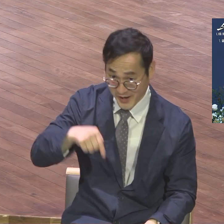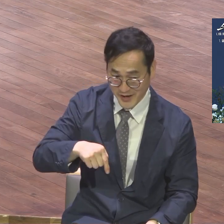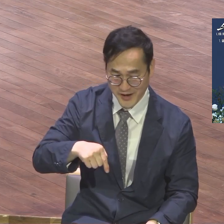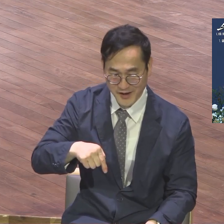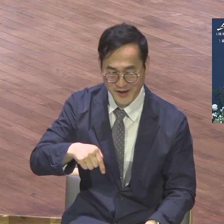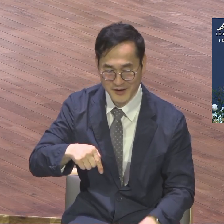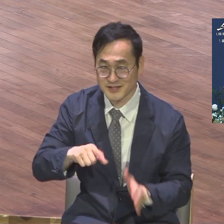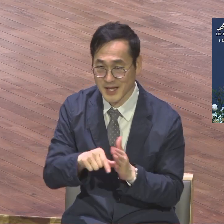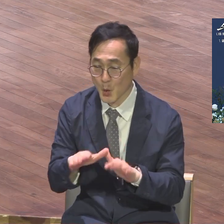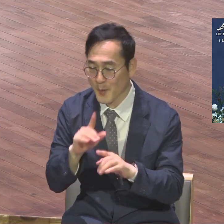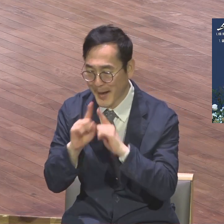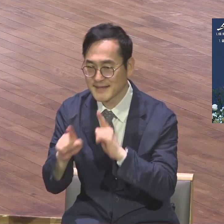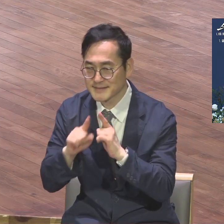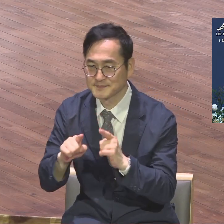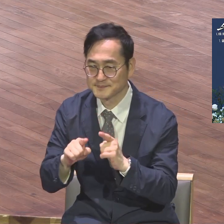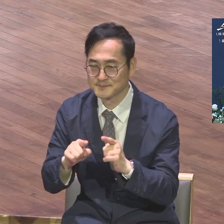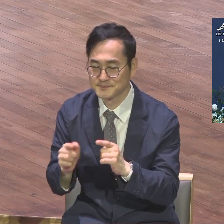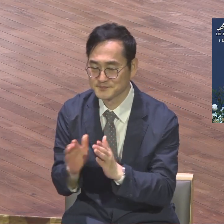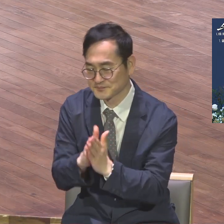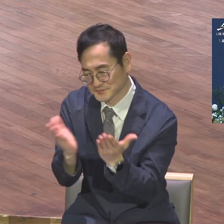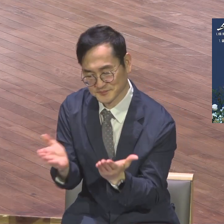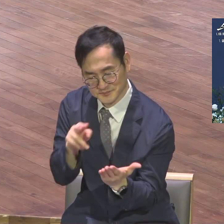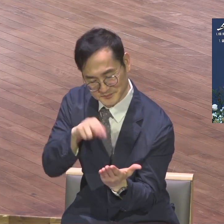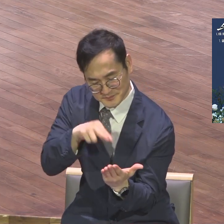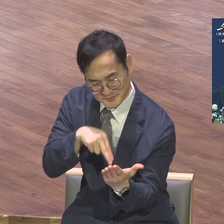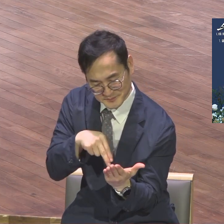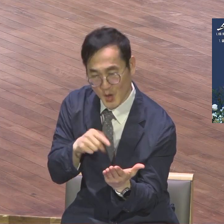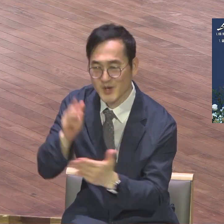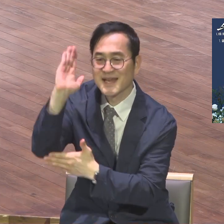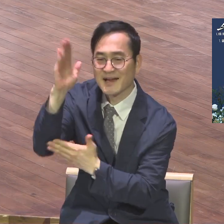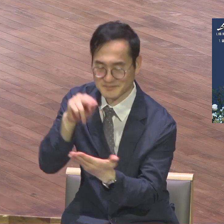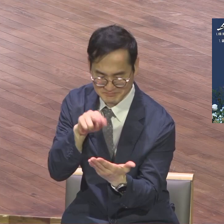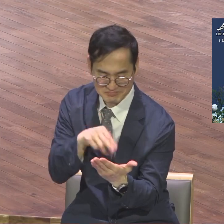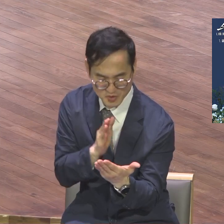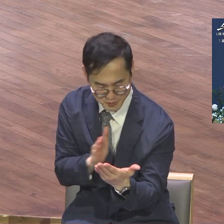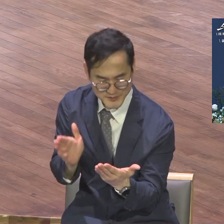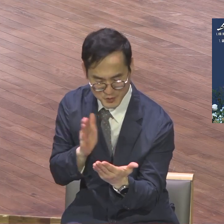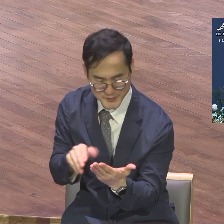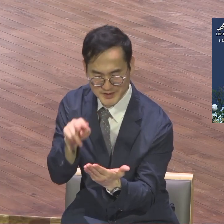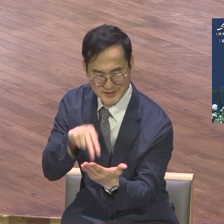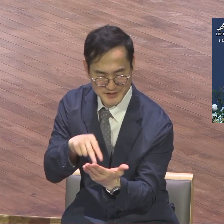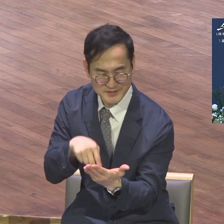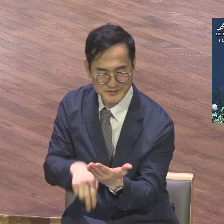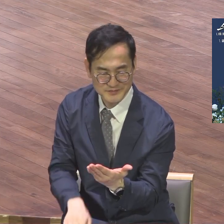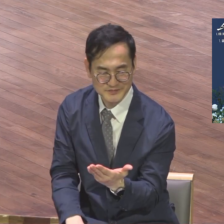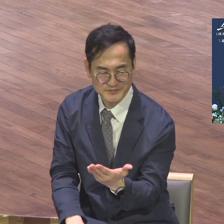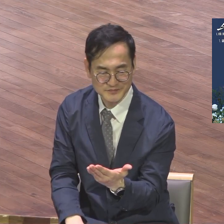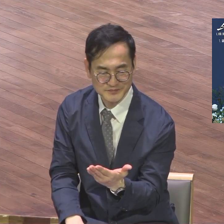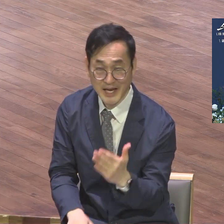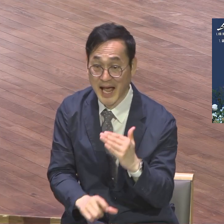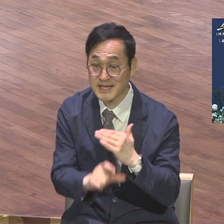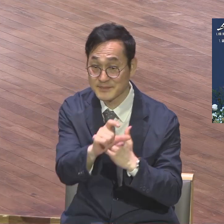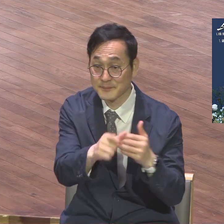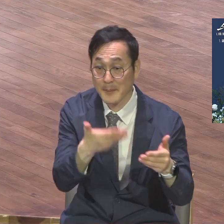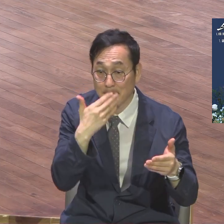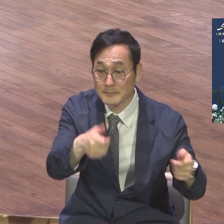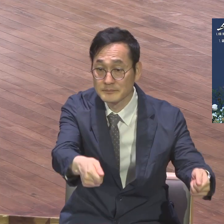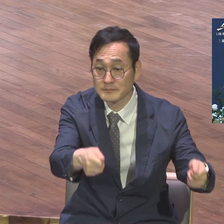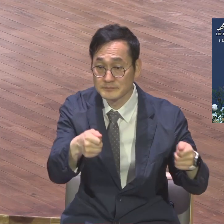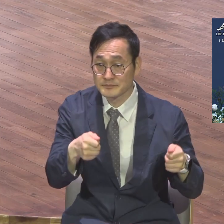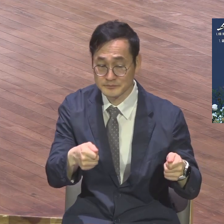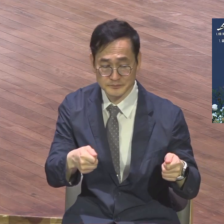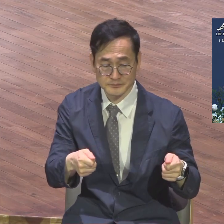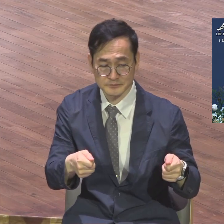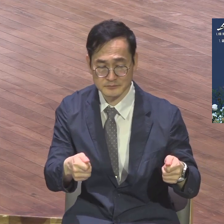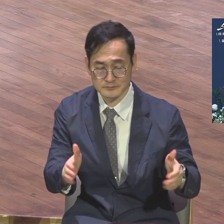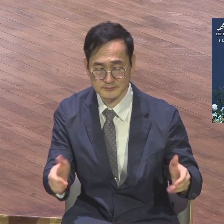도착을 해서 오늘 설교할 본문과 내용들을 다시 묵상하려고 앉았는데 이 아침상이 들어왔어요. 그래서